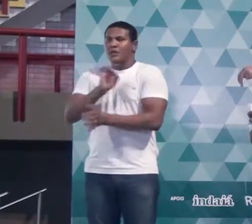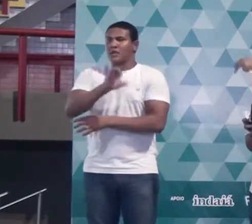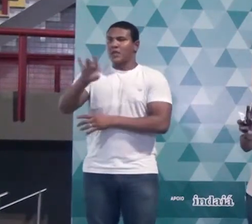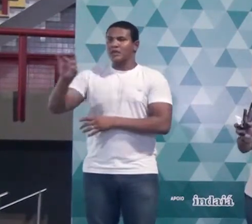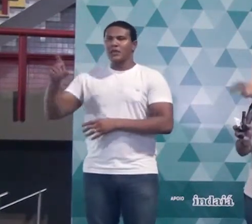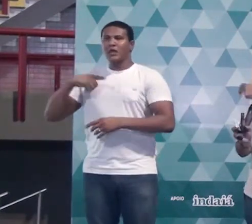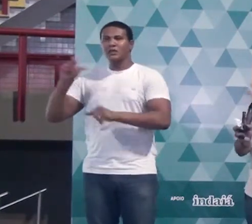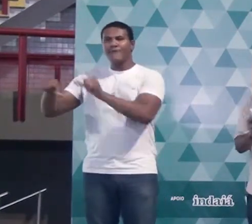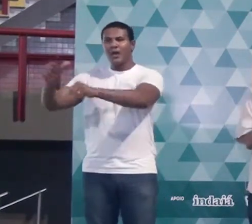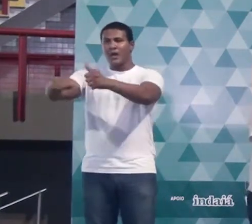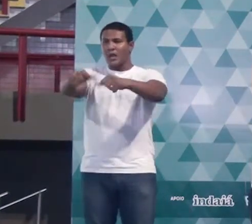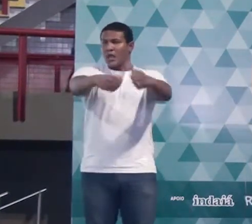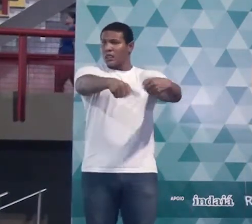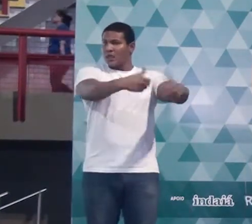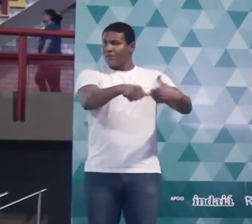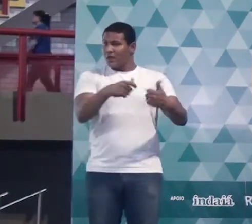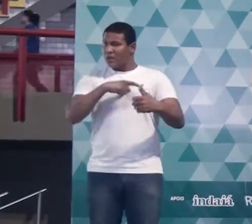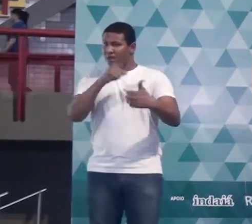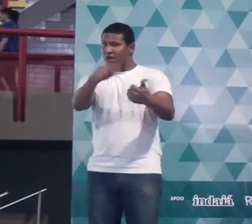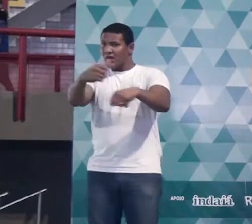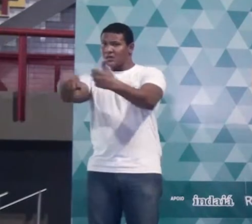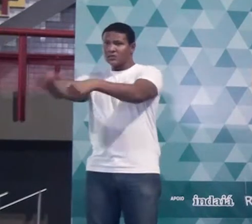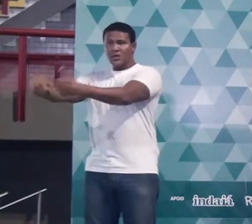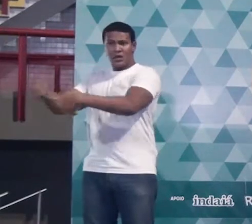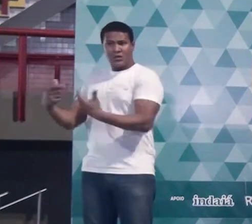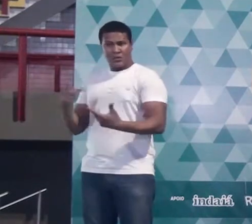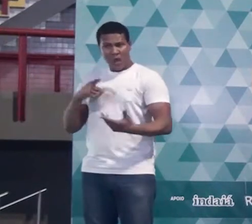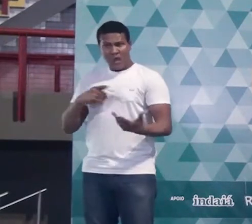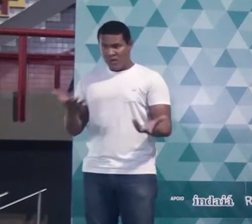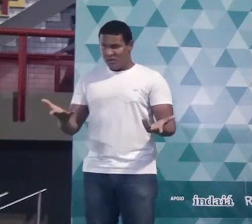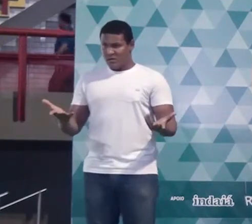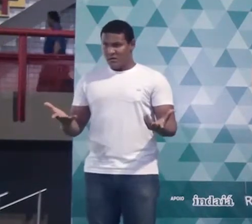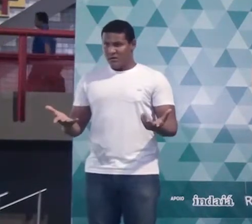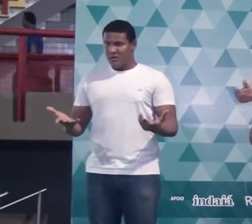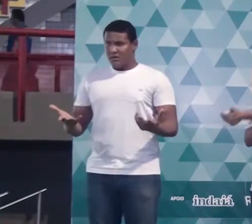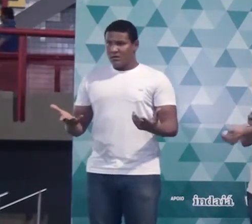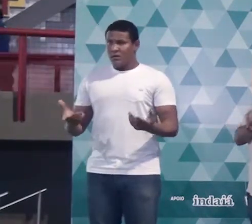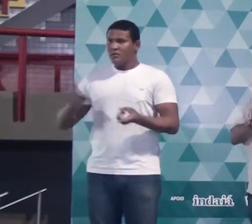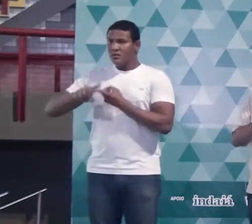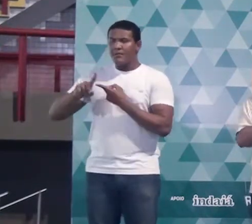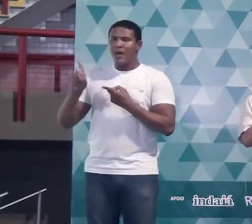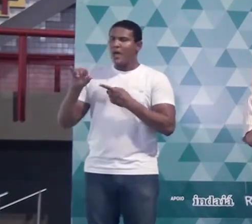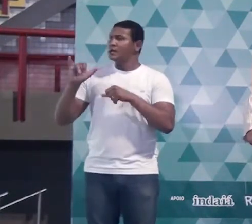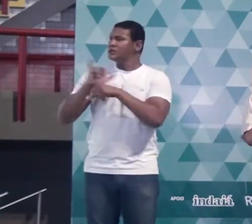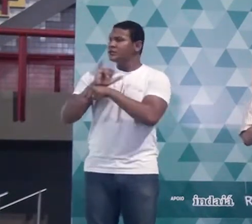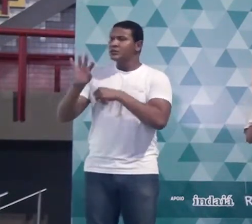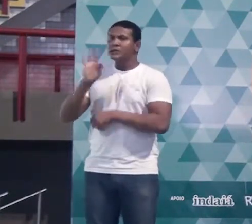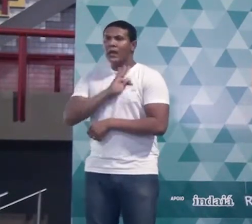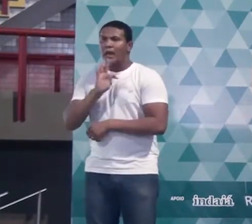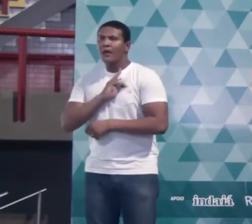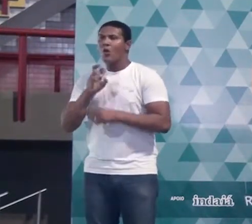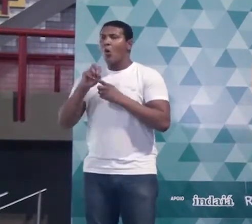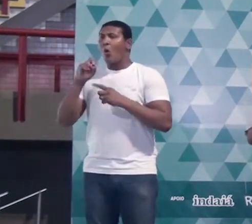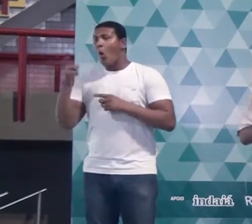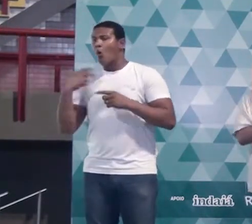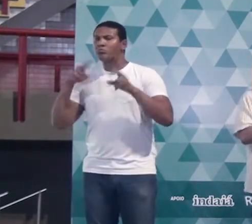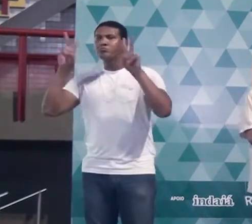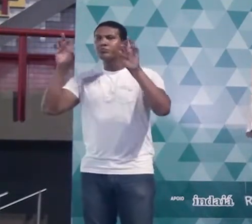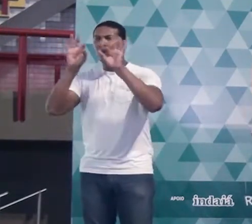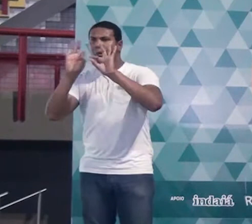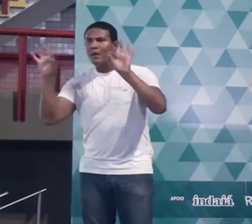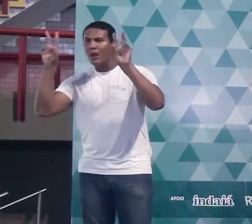pode haver mudança, variação de linguagem? Pode. Por meio de termos técnicos, de